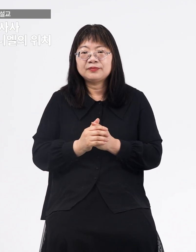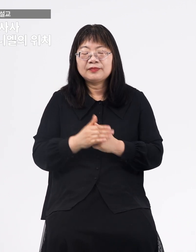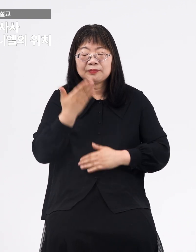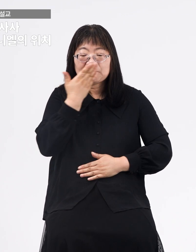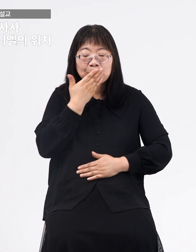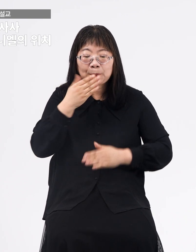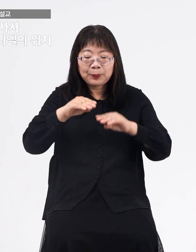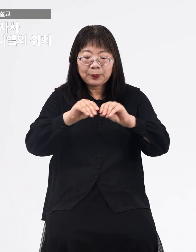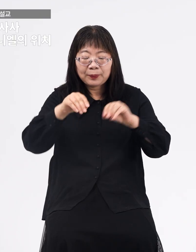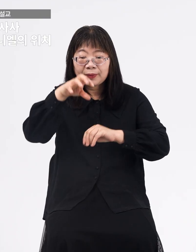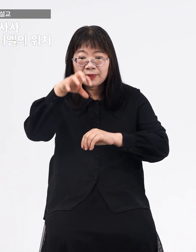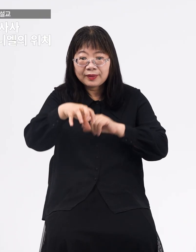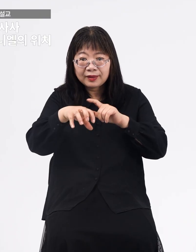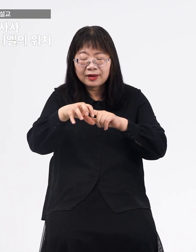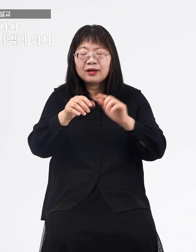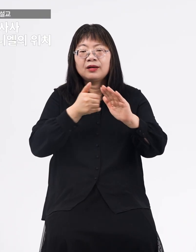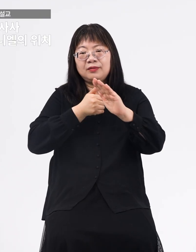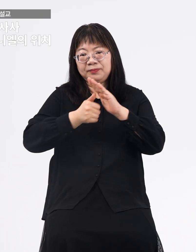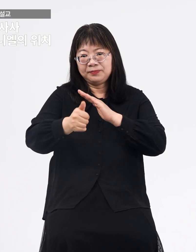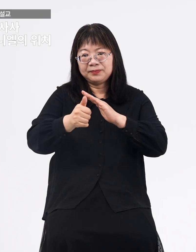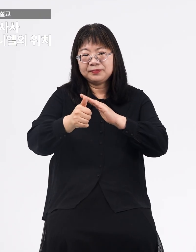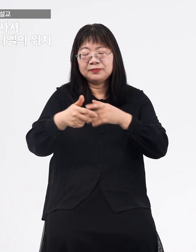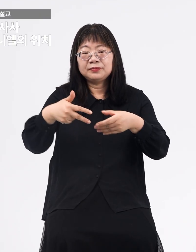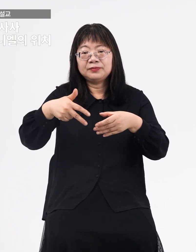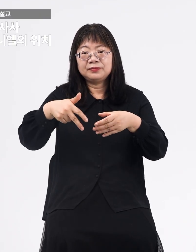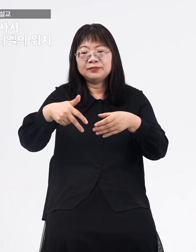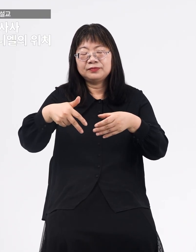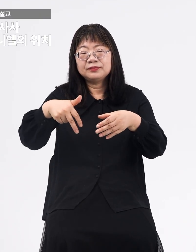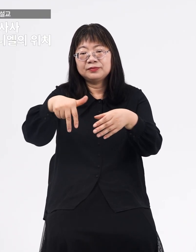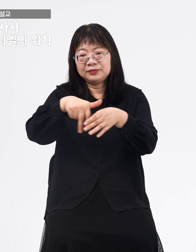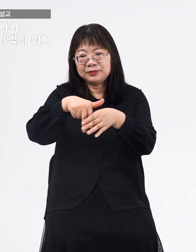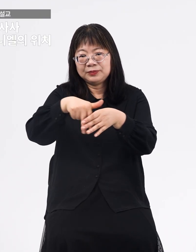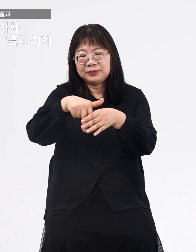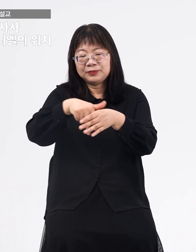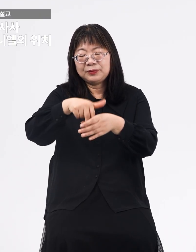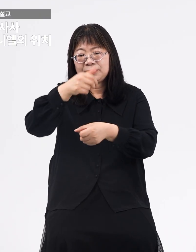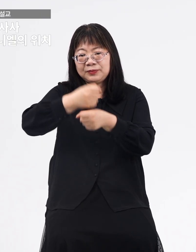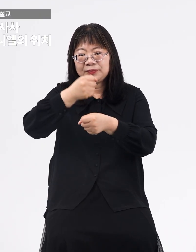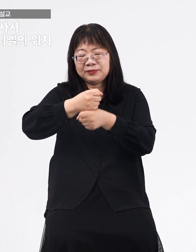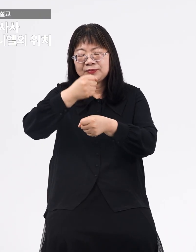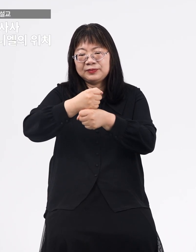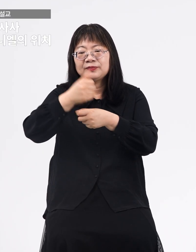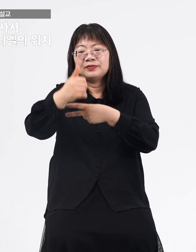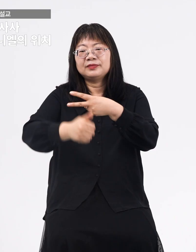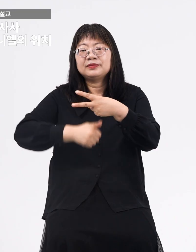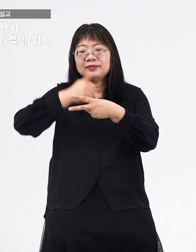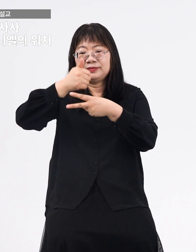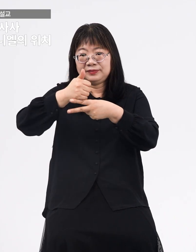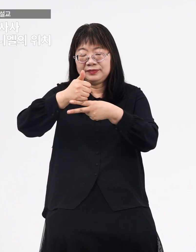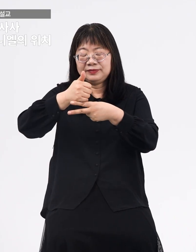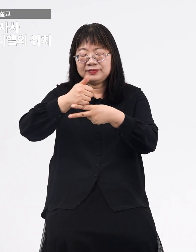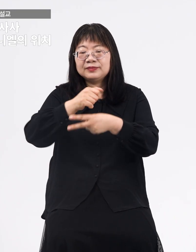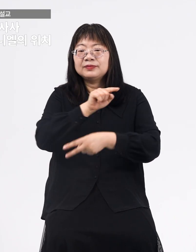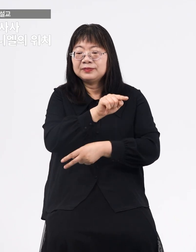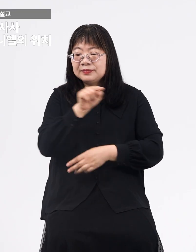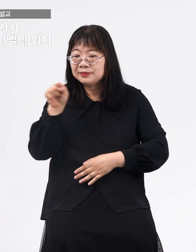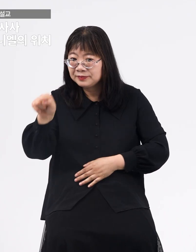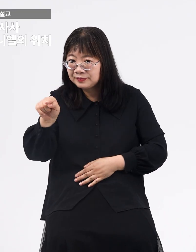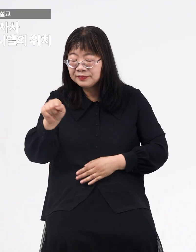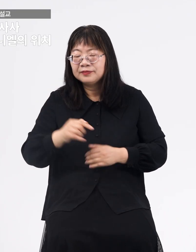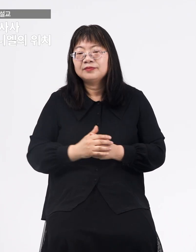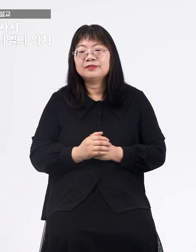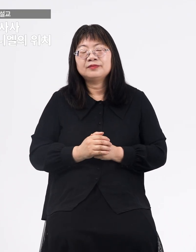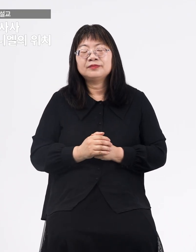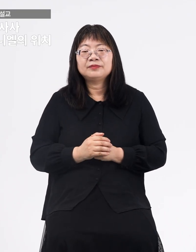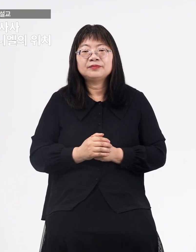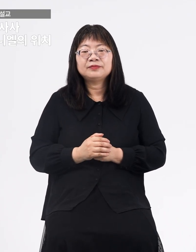안 되는 대표적인 종교로 형성된 신들입니다. 그런데 여기 우리가